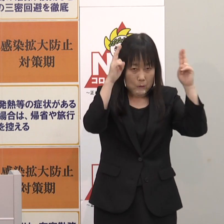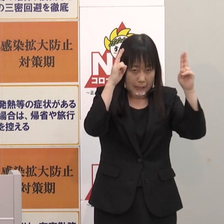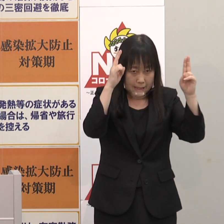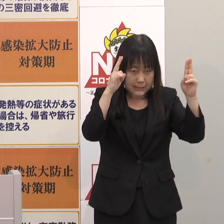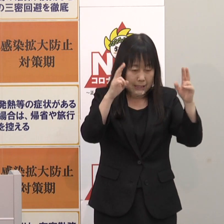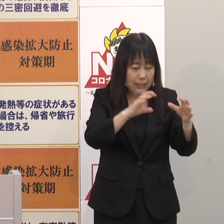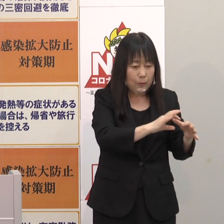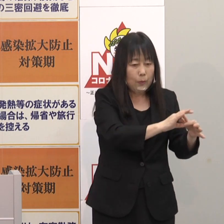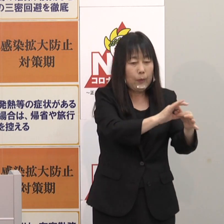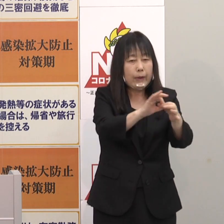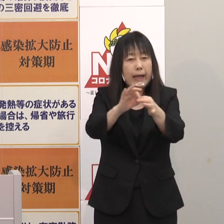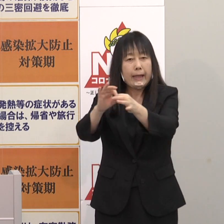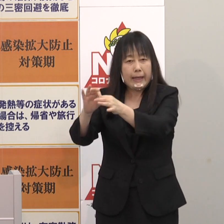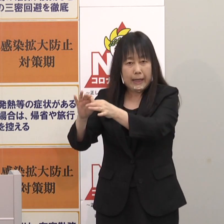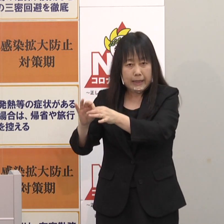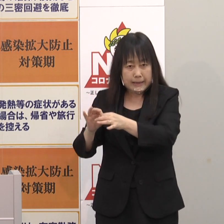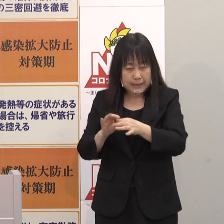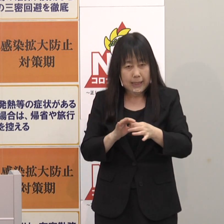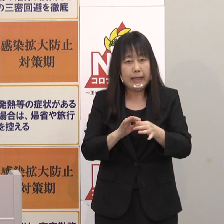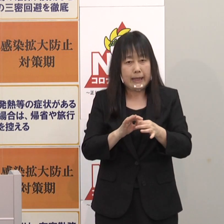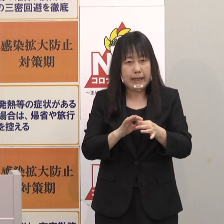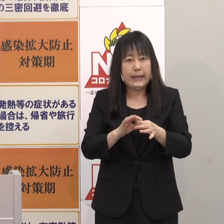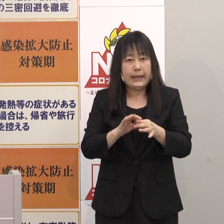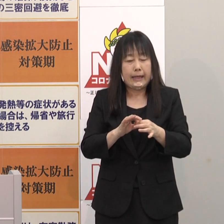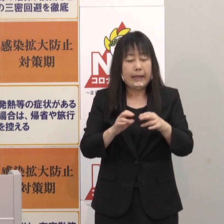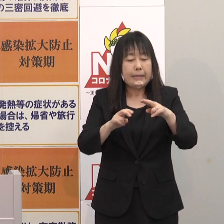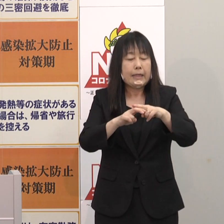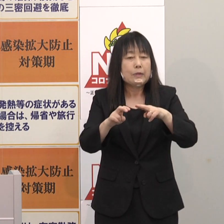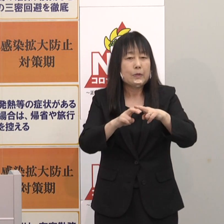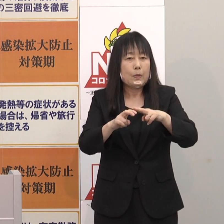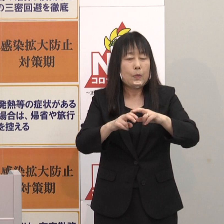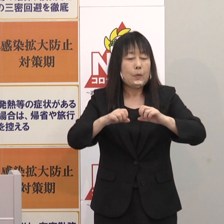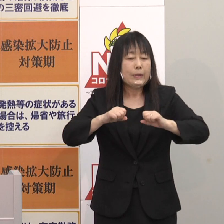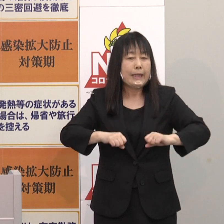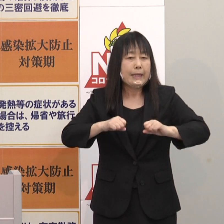活性化に努めてまいりたいと考えています。